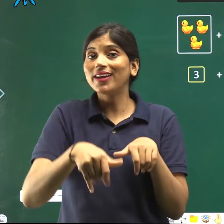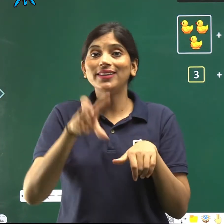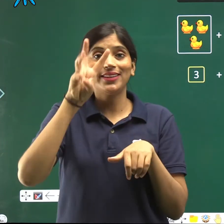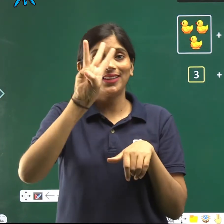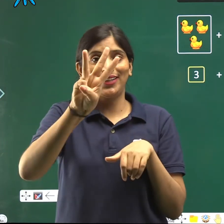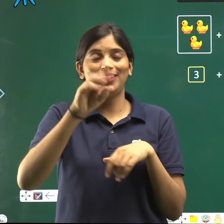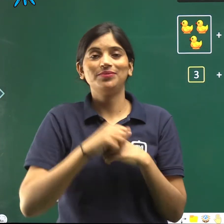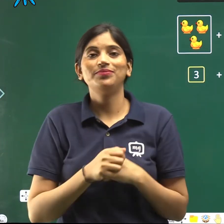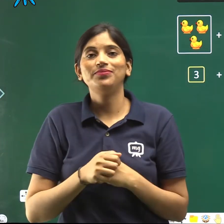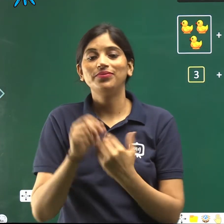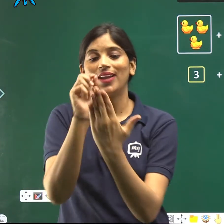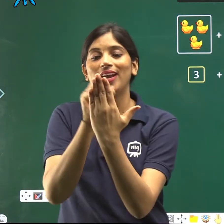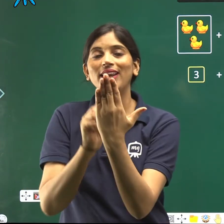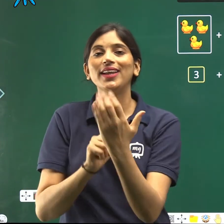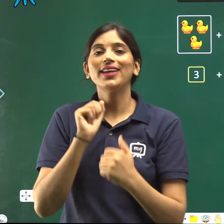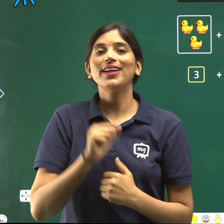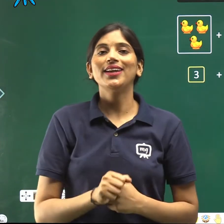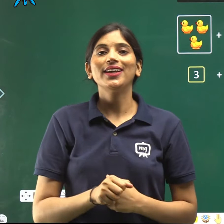3 लिखे